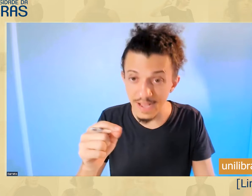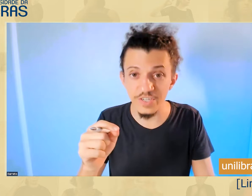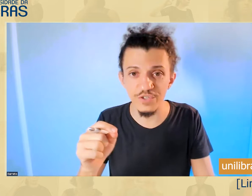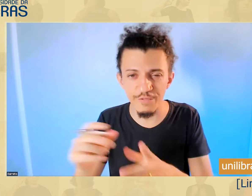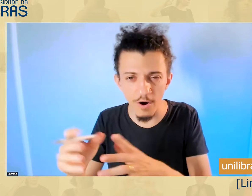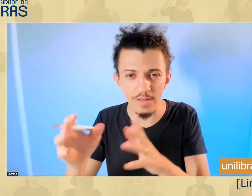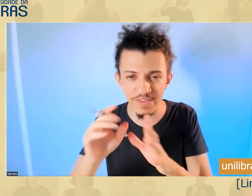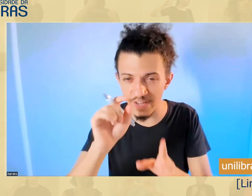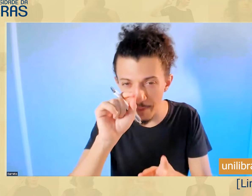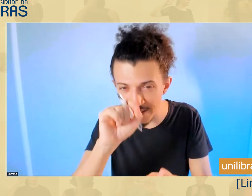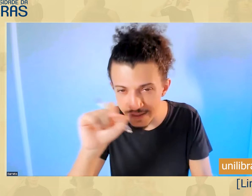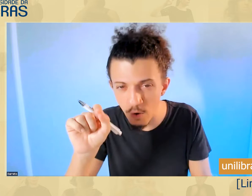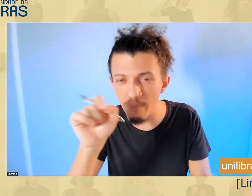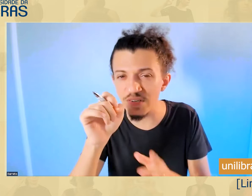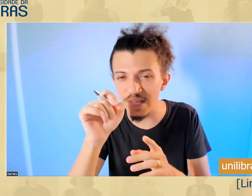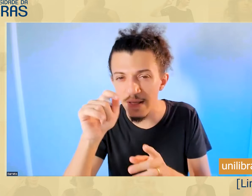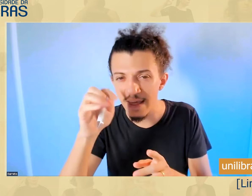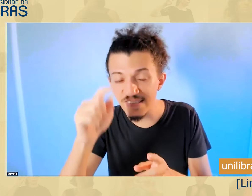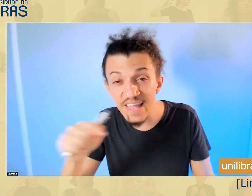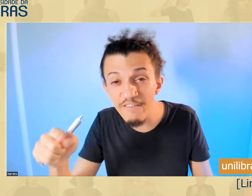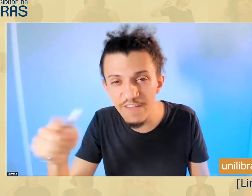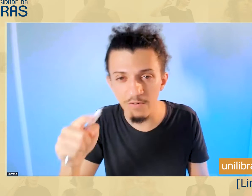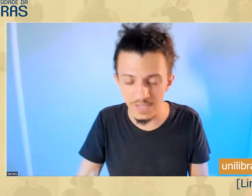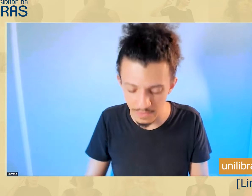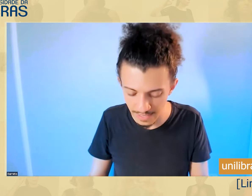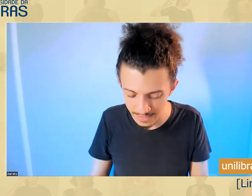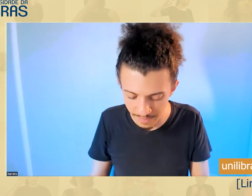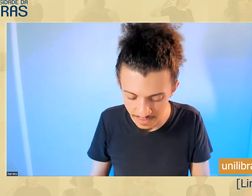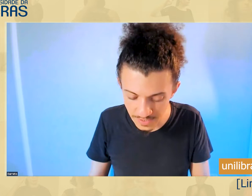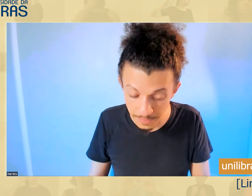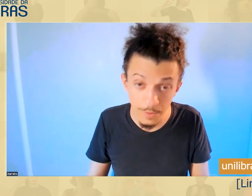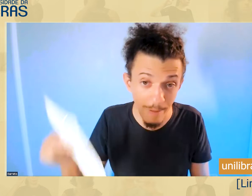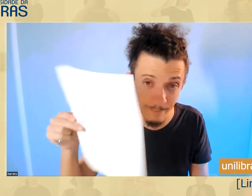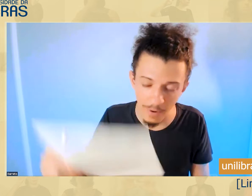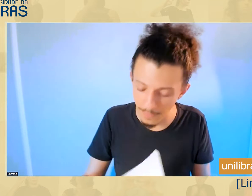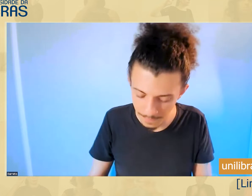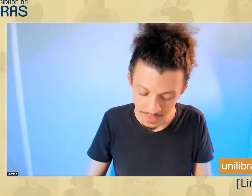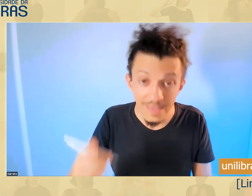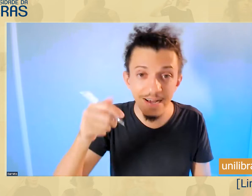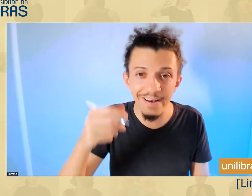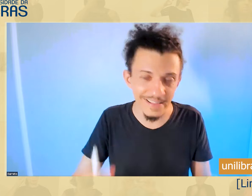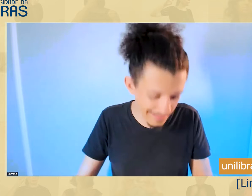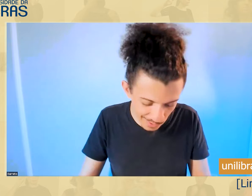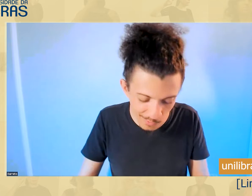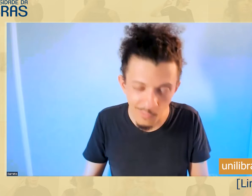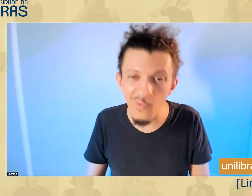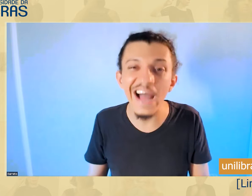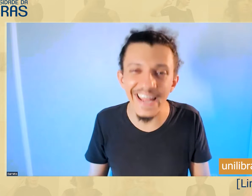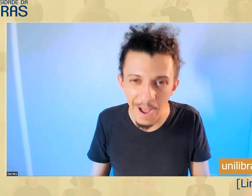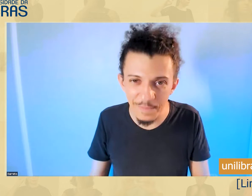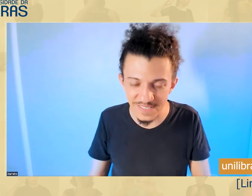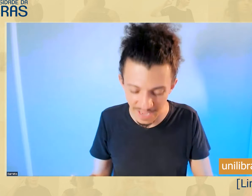aqueles aplicativos de foto. Às vezes, geralmente, ele tem como você escrever usando ele ali também. Então, você precisa de papel e caneta. Até